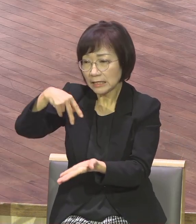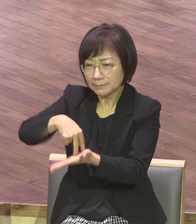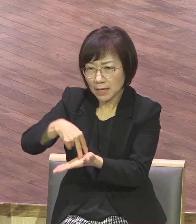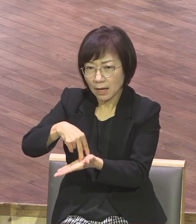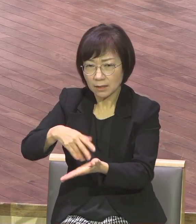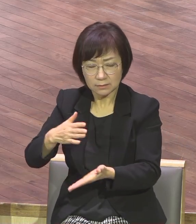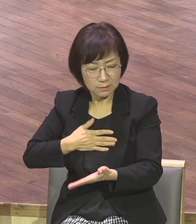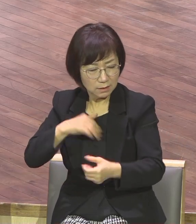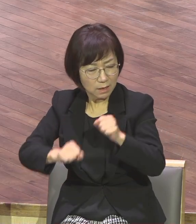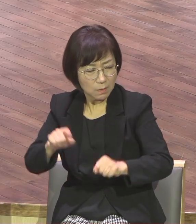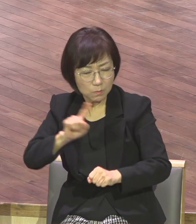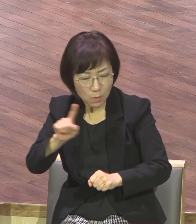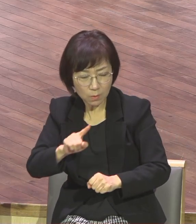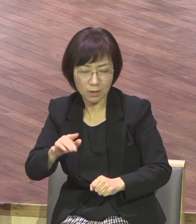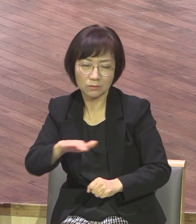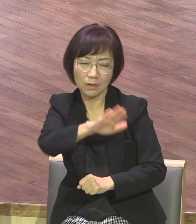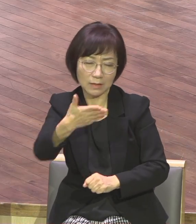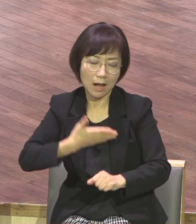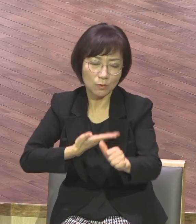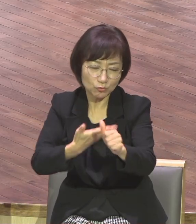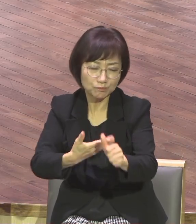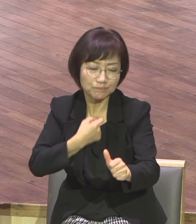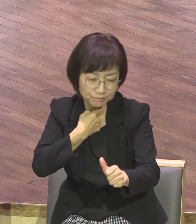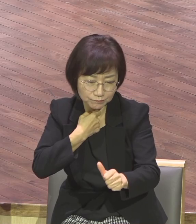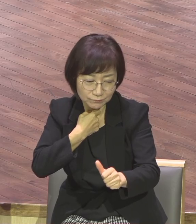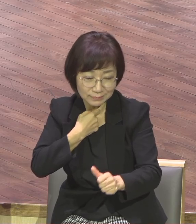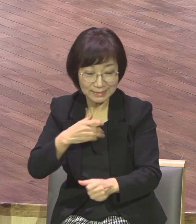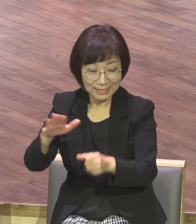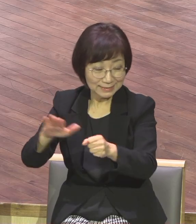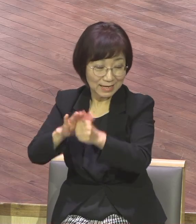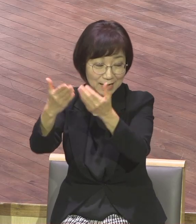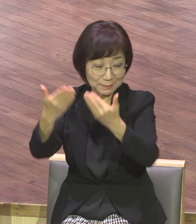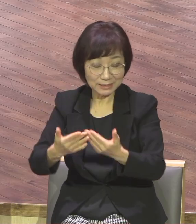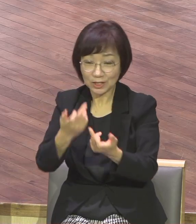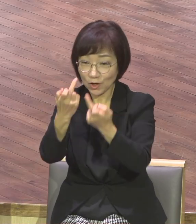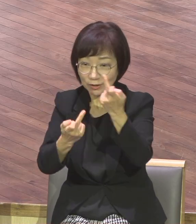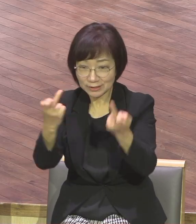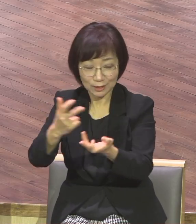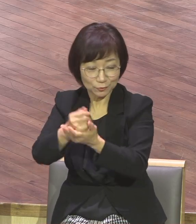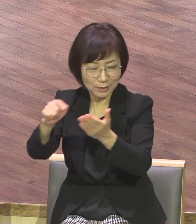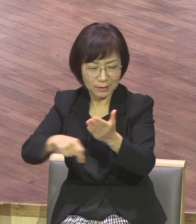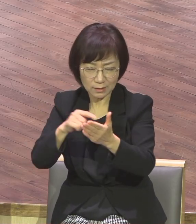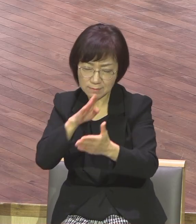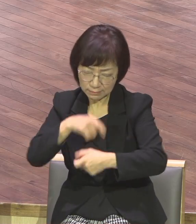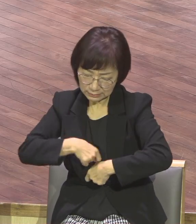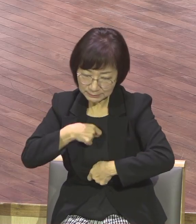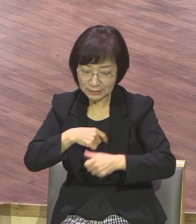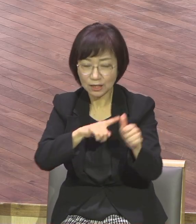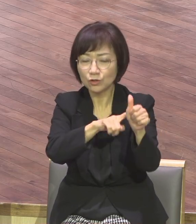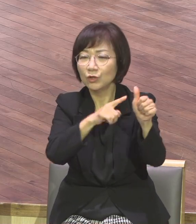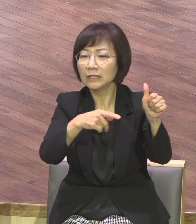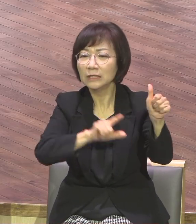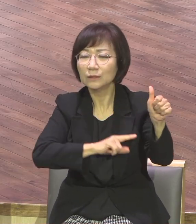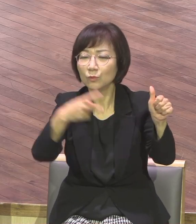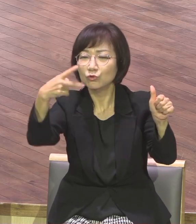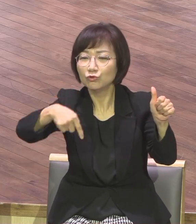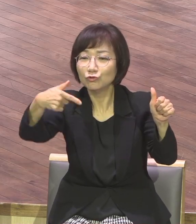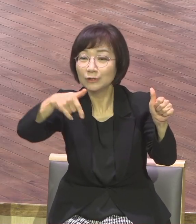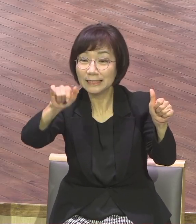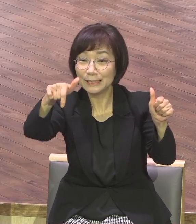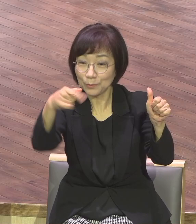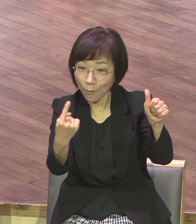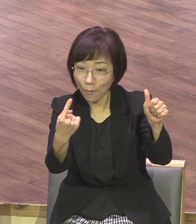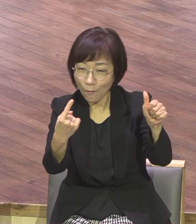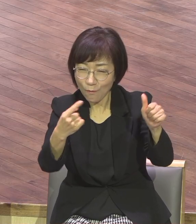무엇을 하는지 너희에게도 알리려 하노니, 사랑을 받은 형제여, 주 안에서 신실한 일꾼인 두기고가 모든 일을